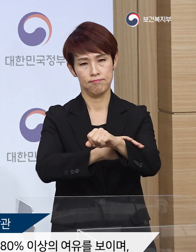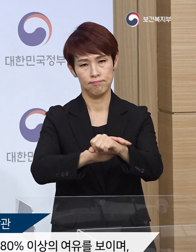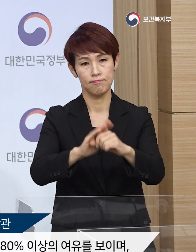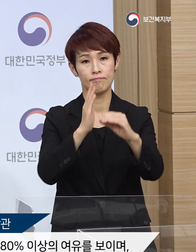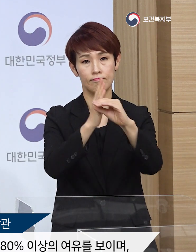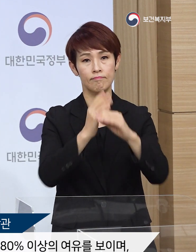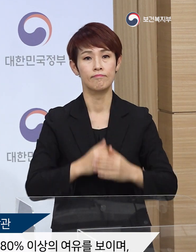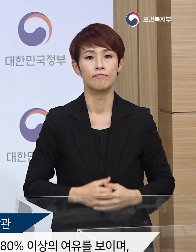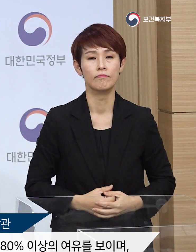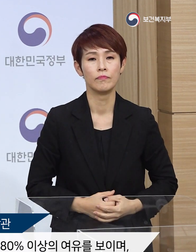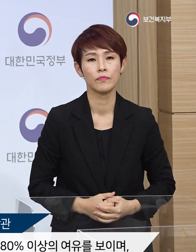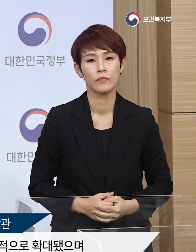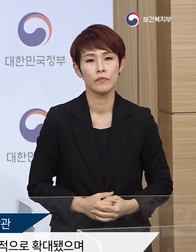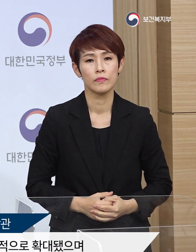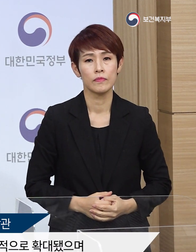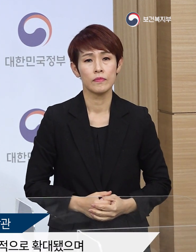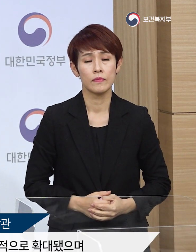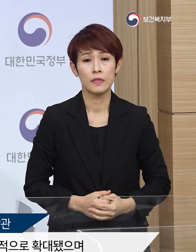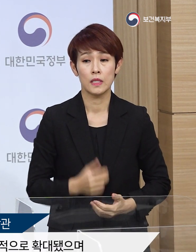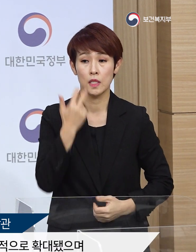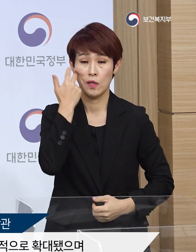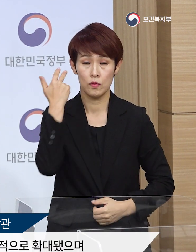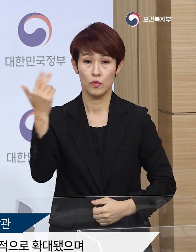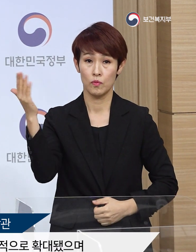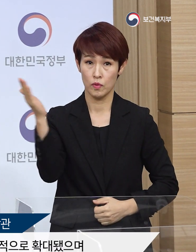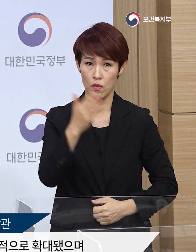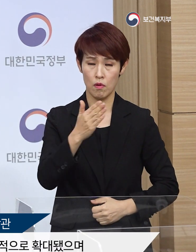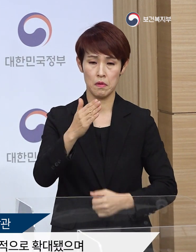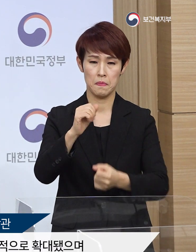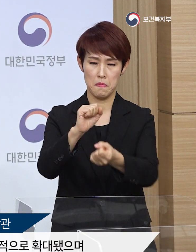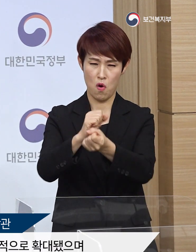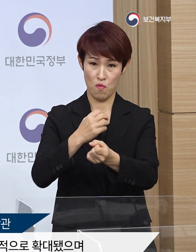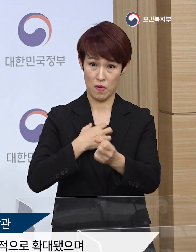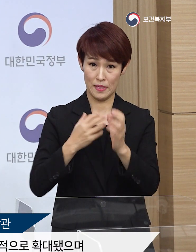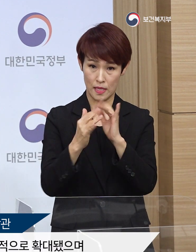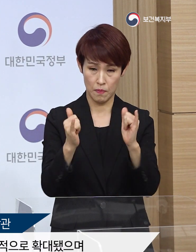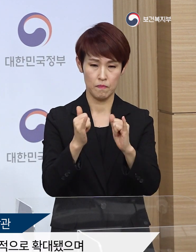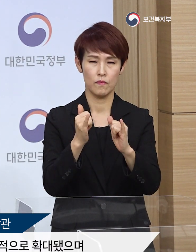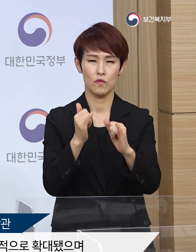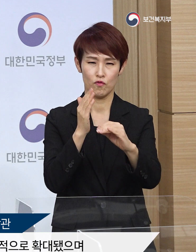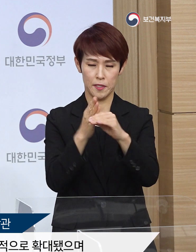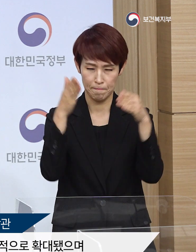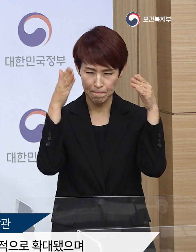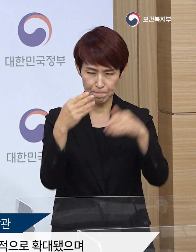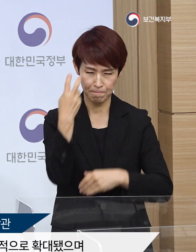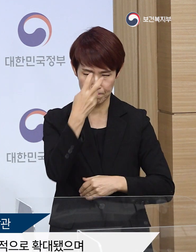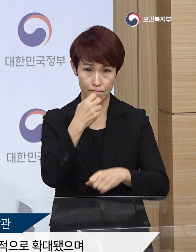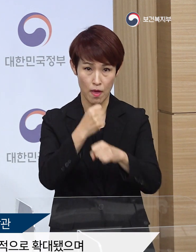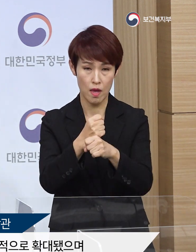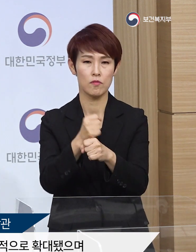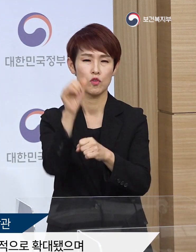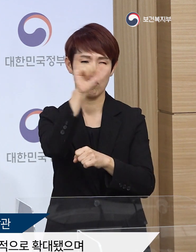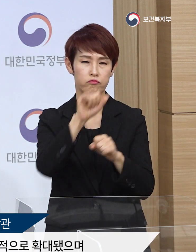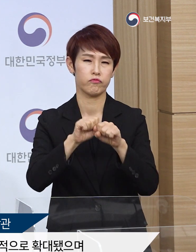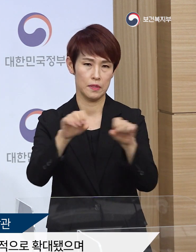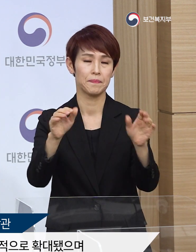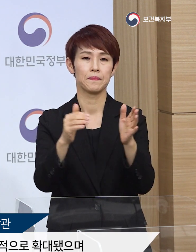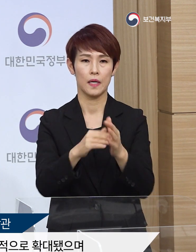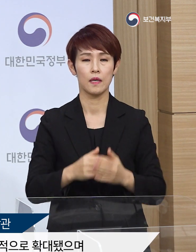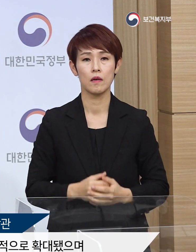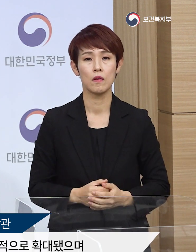상황을 유지하고 있습니다. 또한 지난주부터 고위험군 중심의 검사체계가 전국적으로 확대됐으며